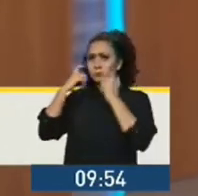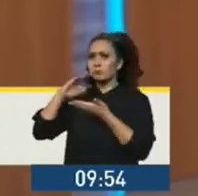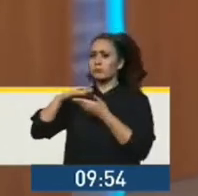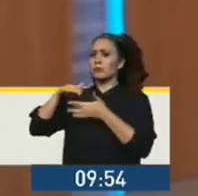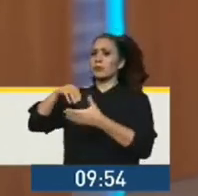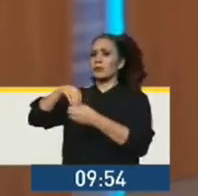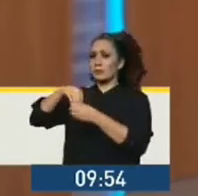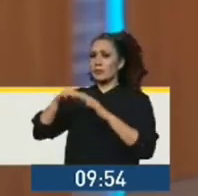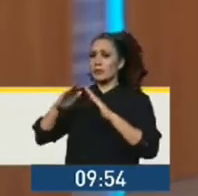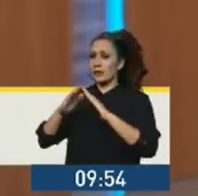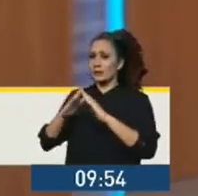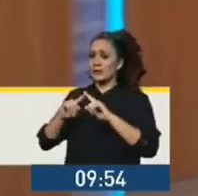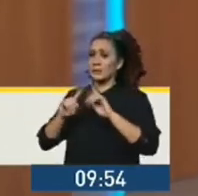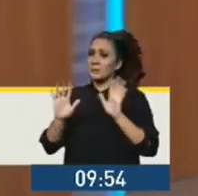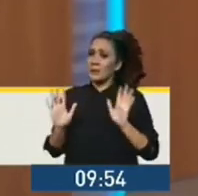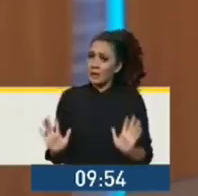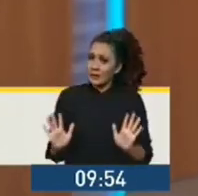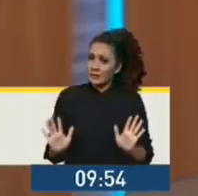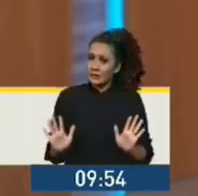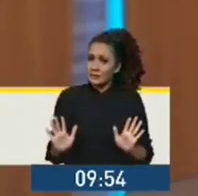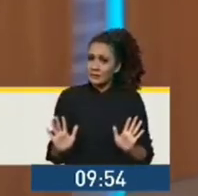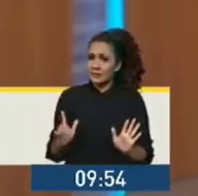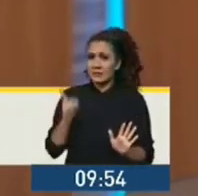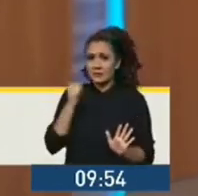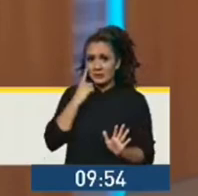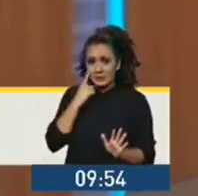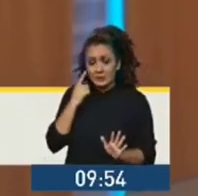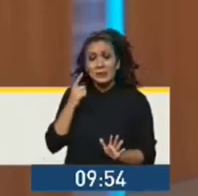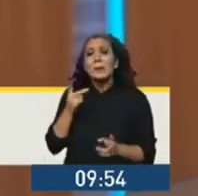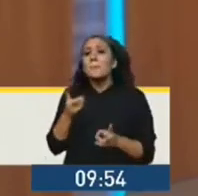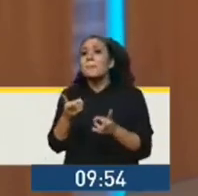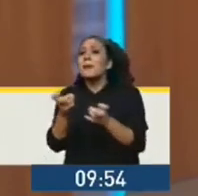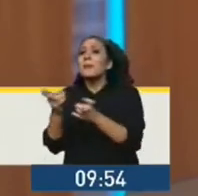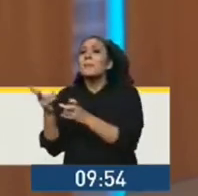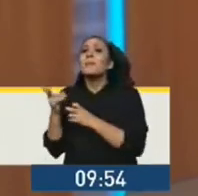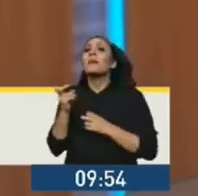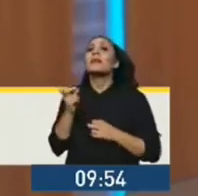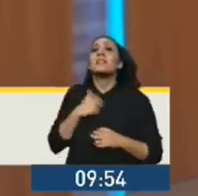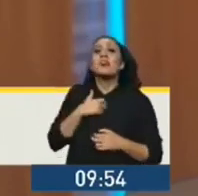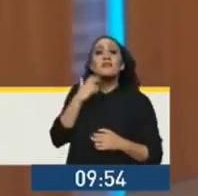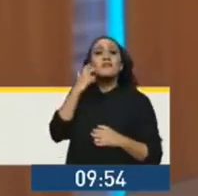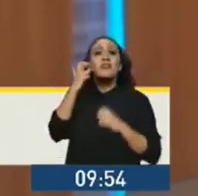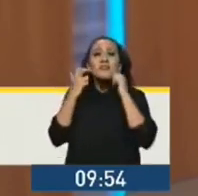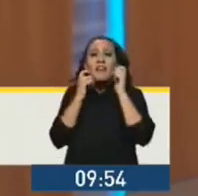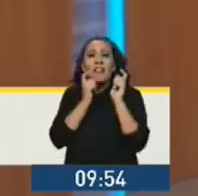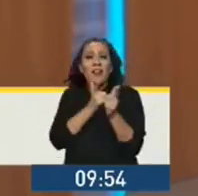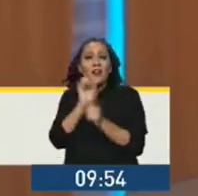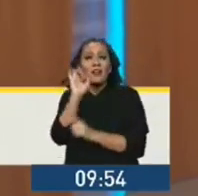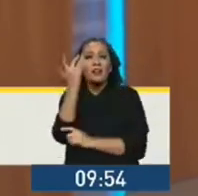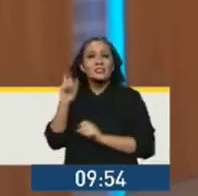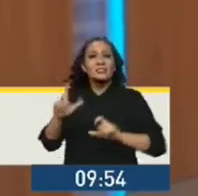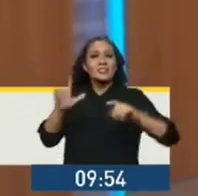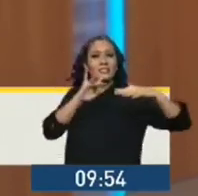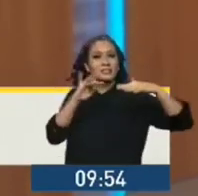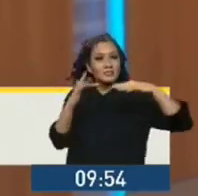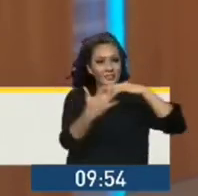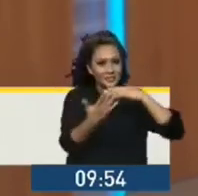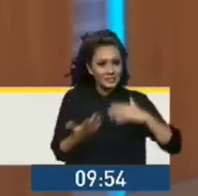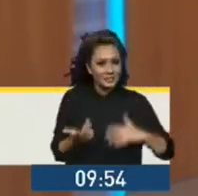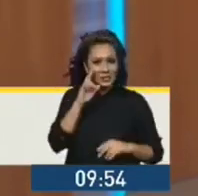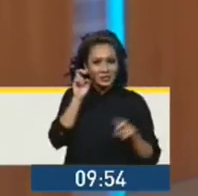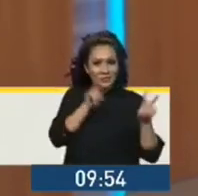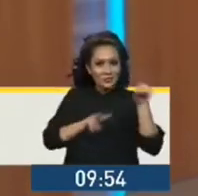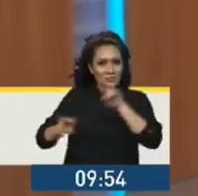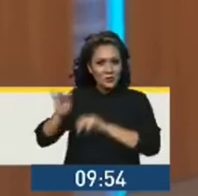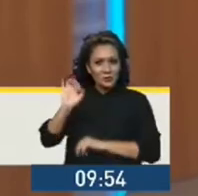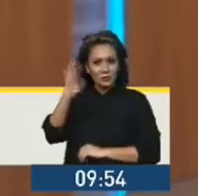office. Mas será que eles não estão levando em conta as gafes que acabam viralizando nas redes sociais? Será que eles viram tudo o que